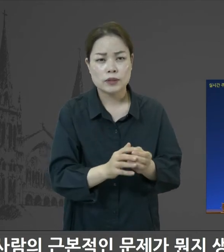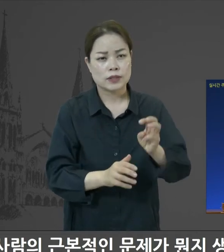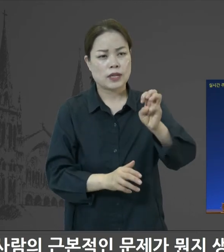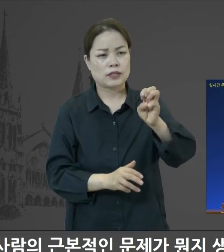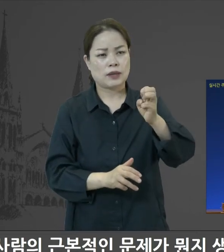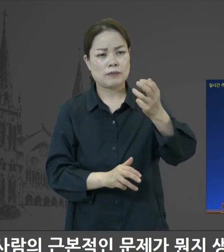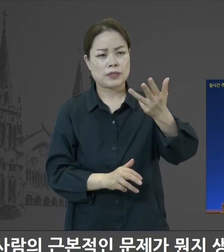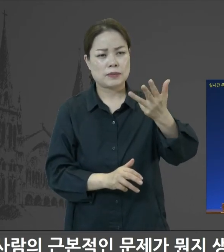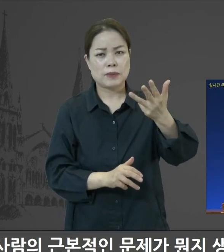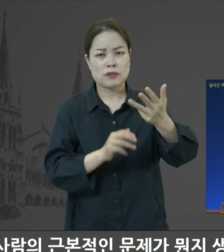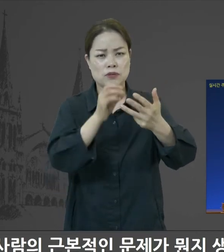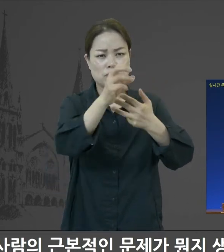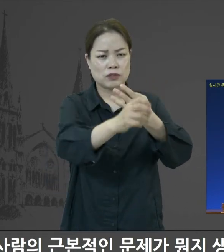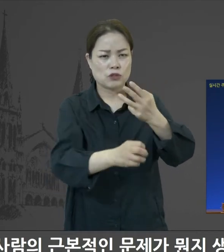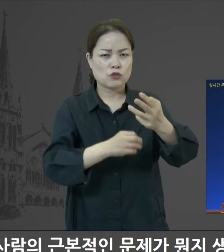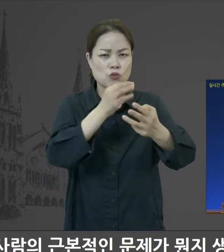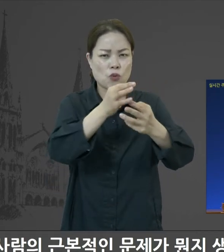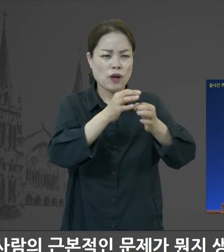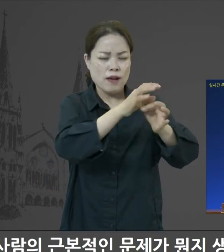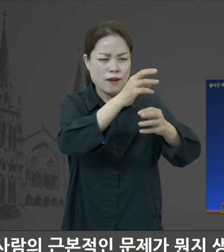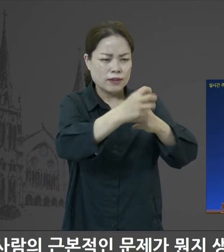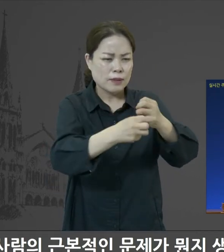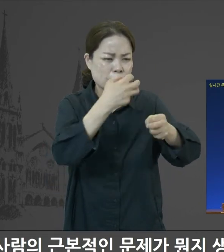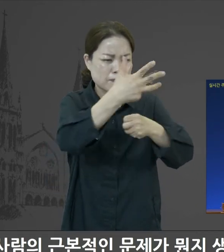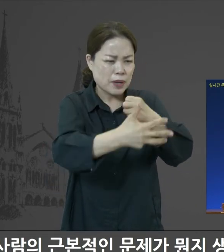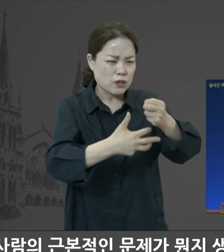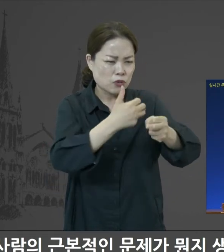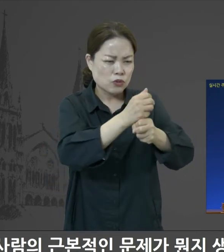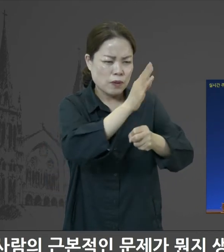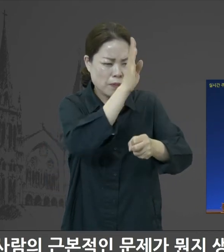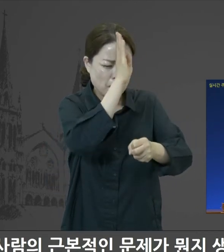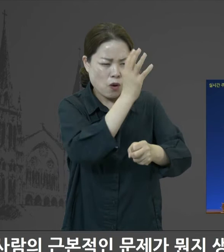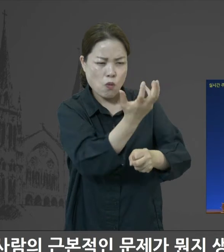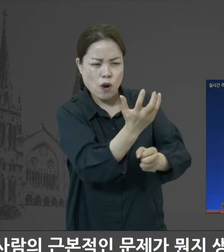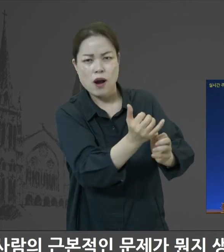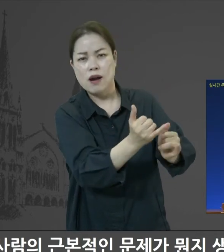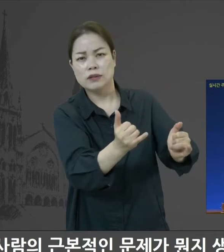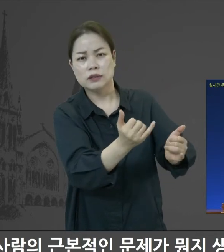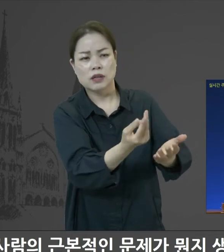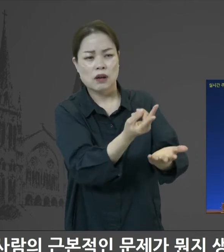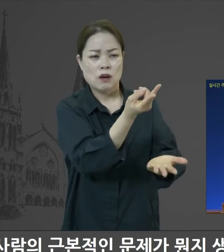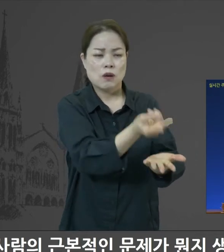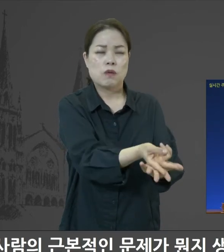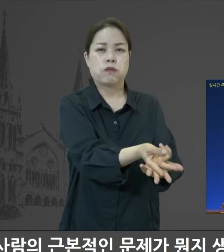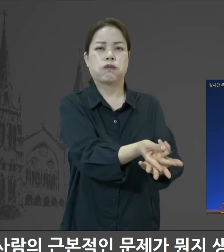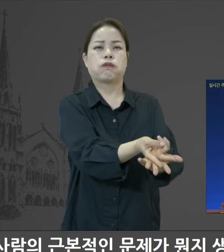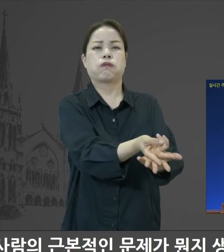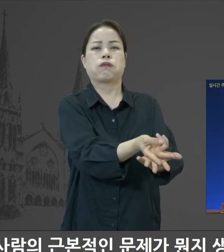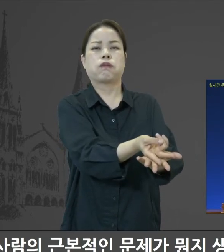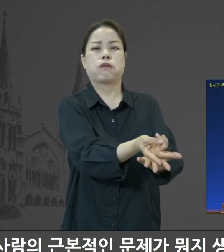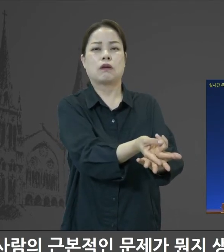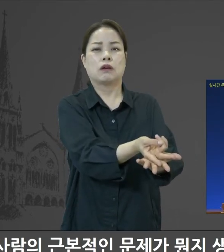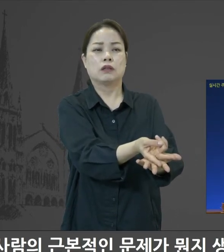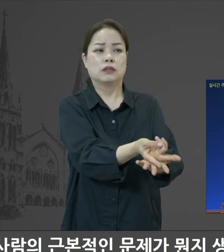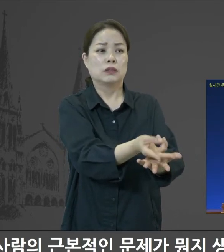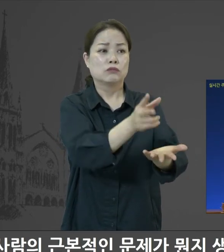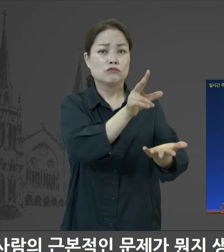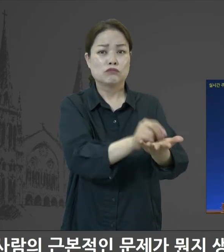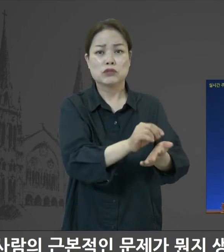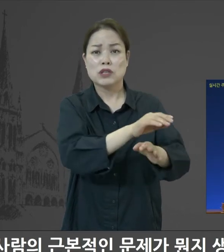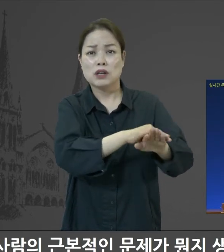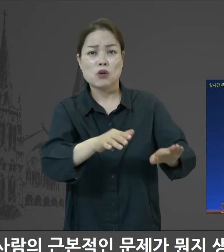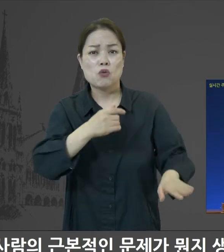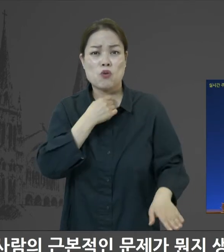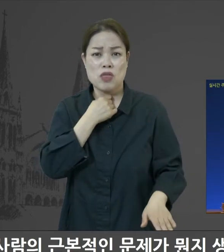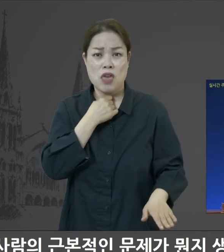38년 동안 움직이지 못하게 만들었던 질병, 이것이 그가 해결받아야 될 근원적인 문제가